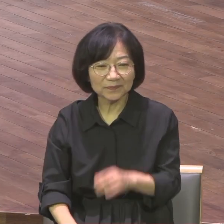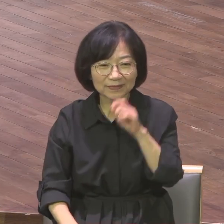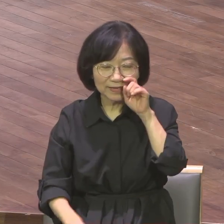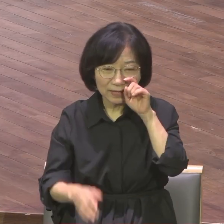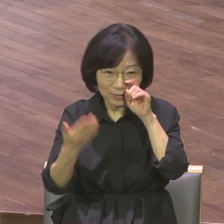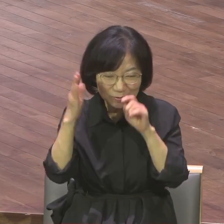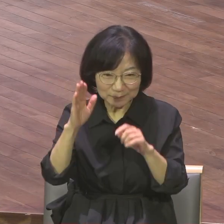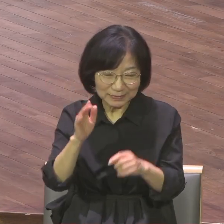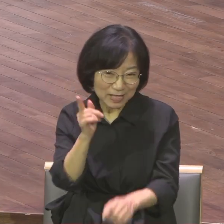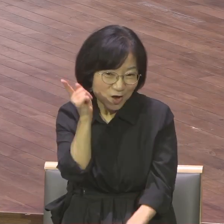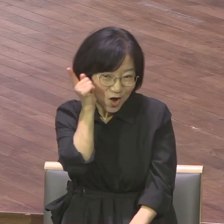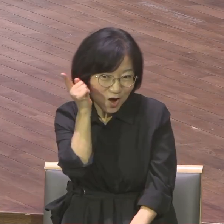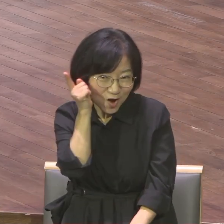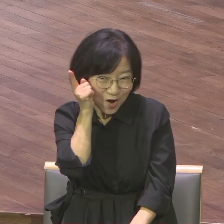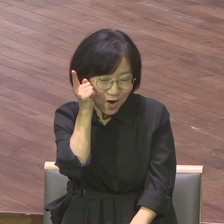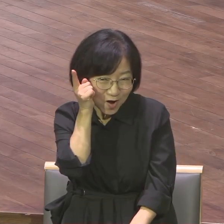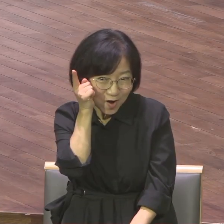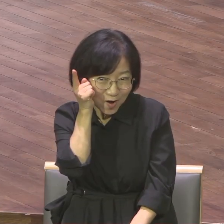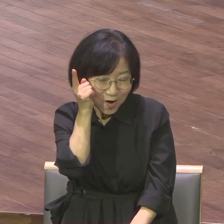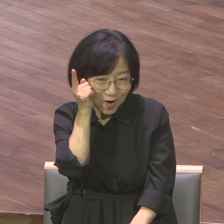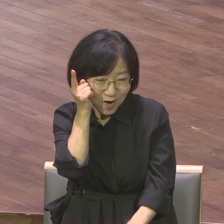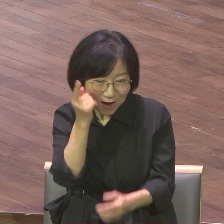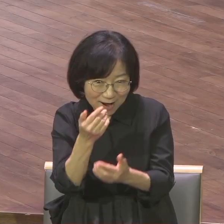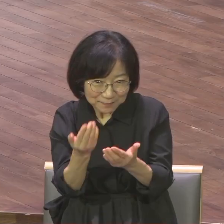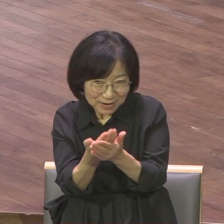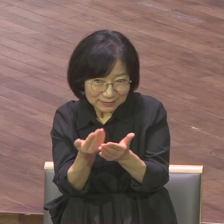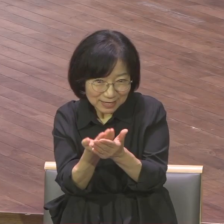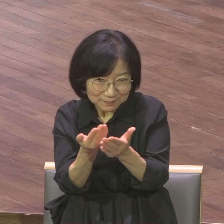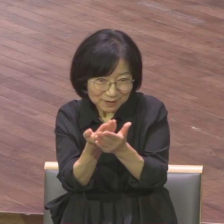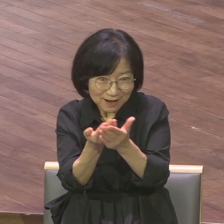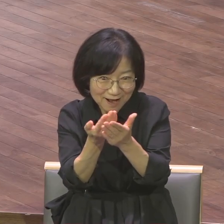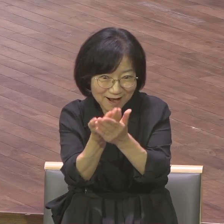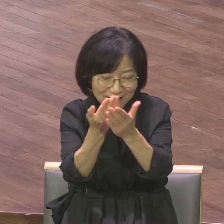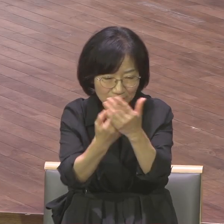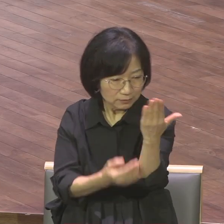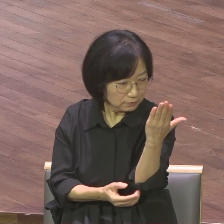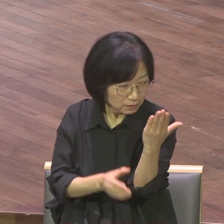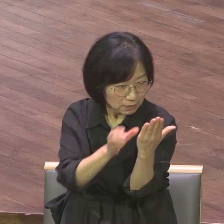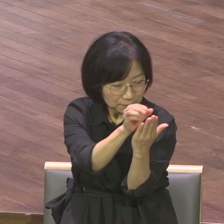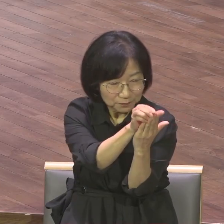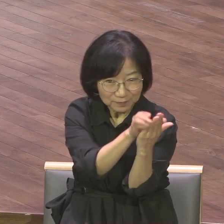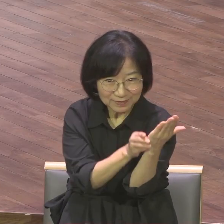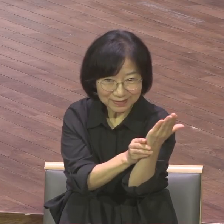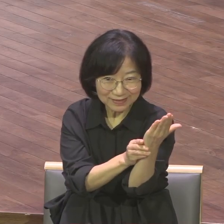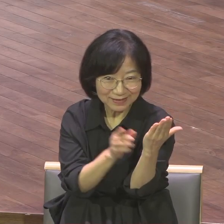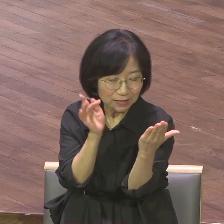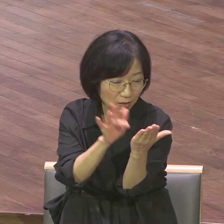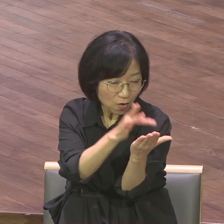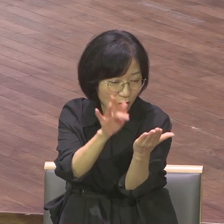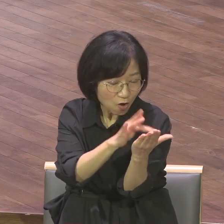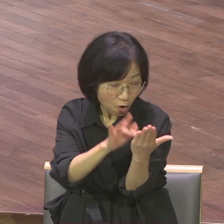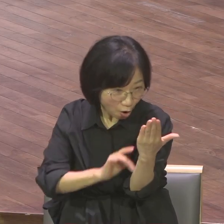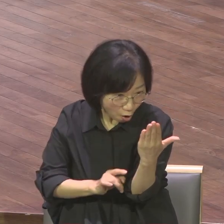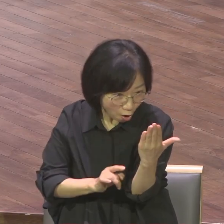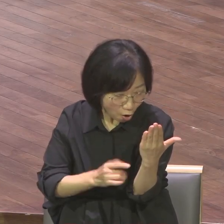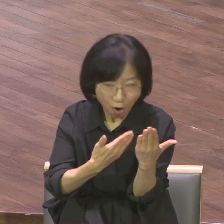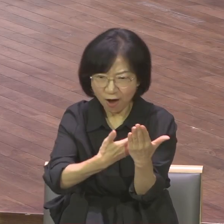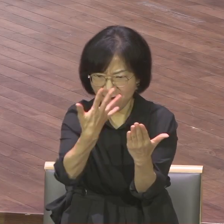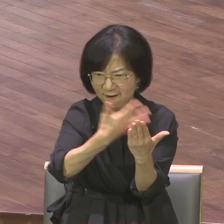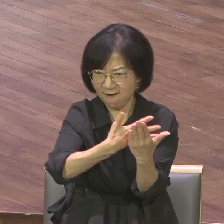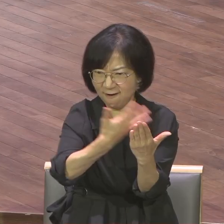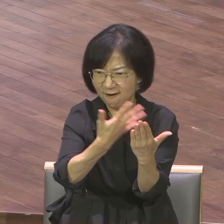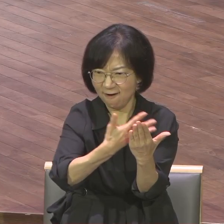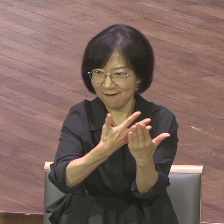스마트폰이 계속해서 그렇게 나오잖아요. 스마트폰이 나올 때보다 관심 받는 부분이 바로